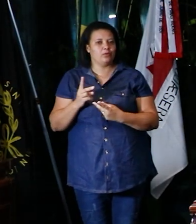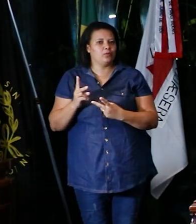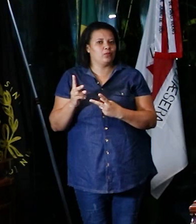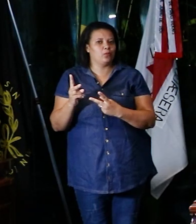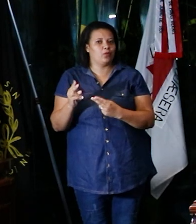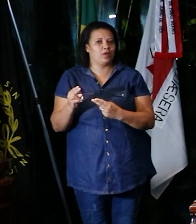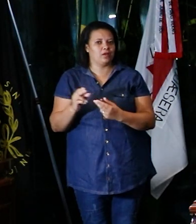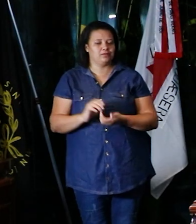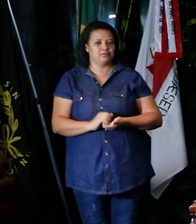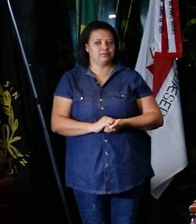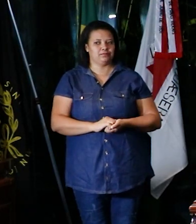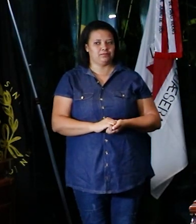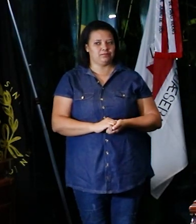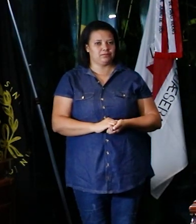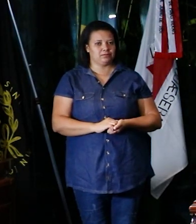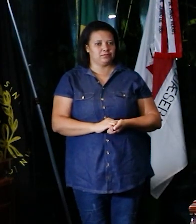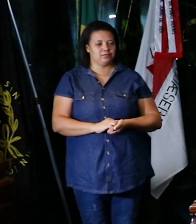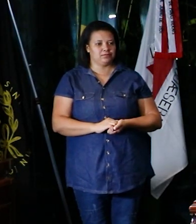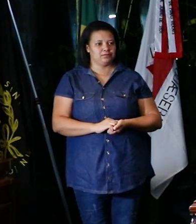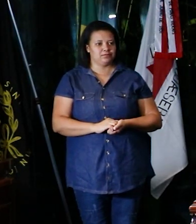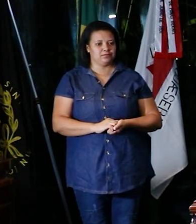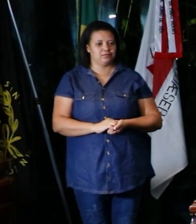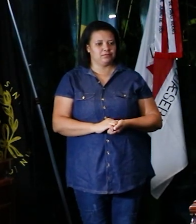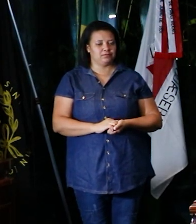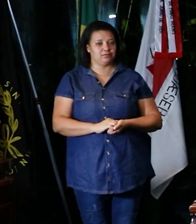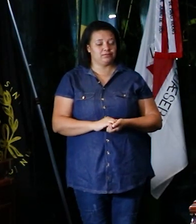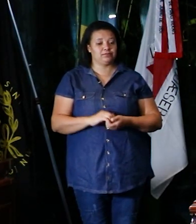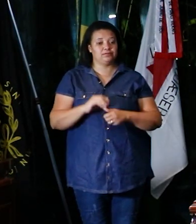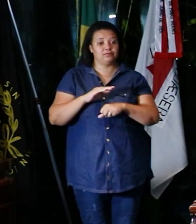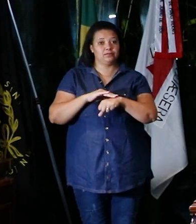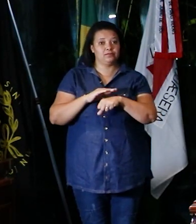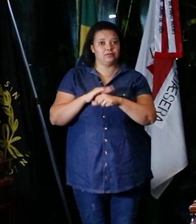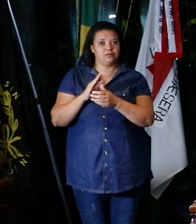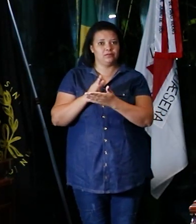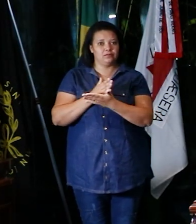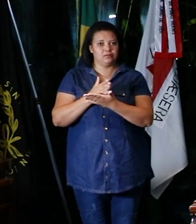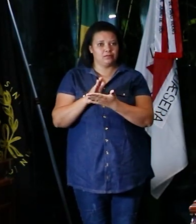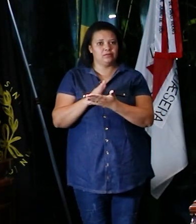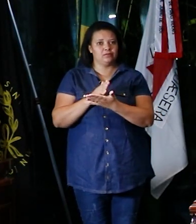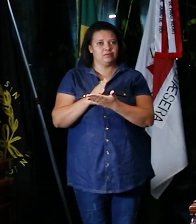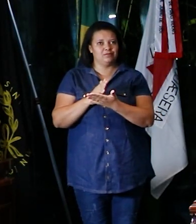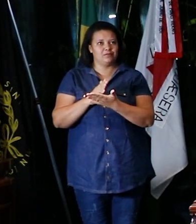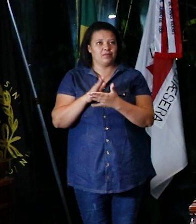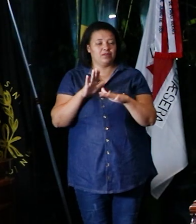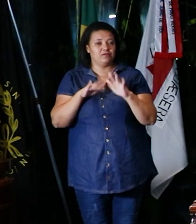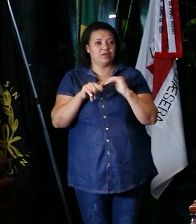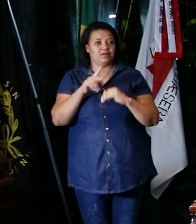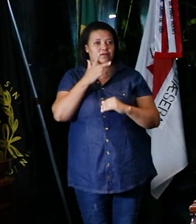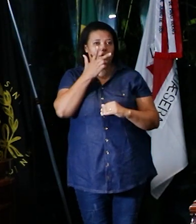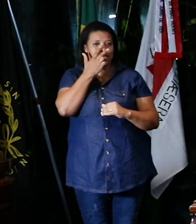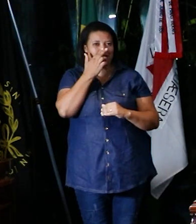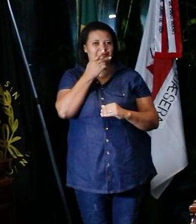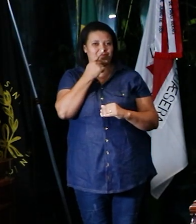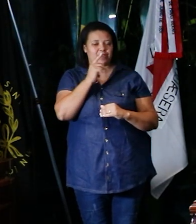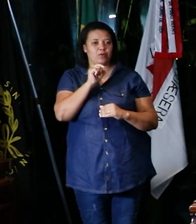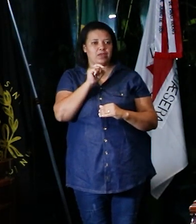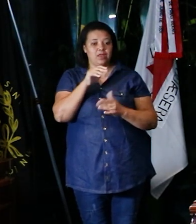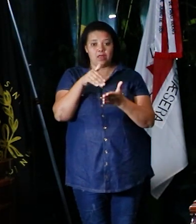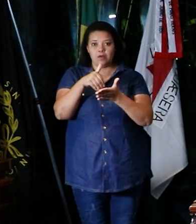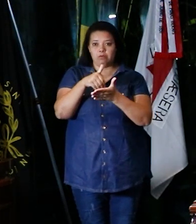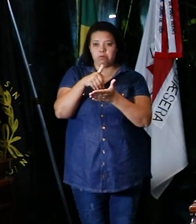né? E em vários momentos ele comenta essa expulsão da escola, uma